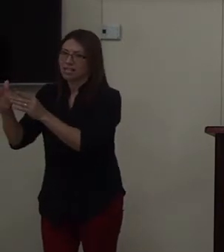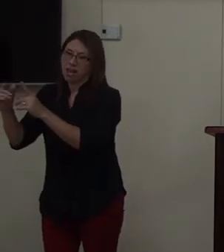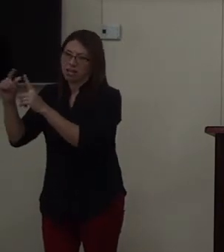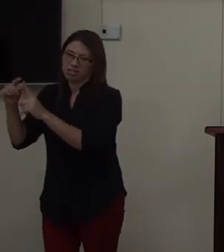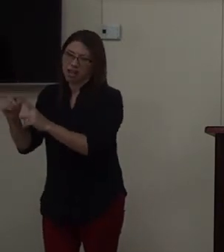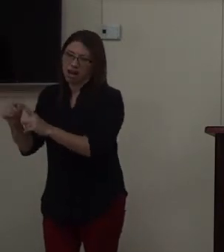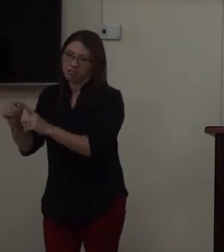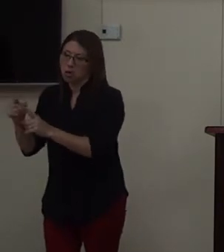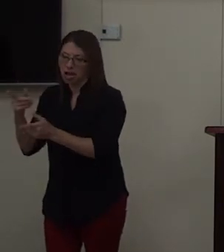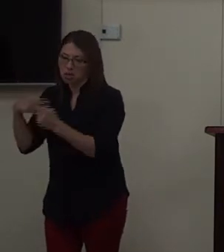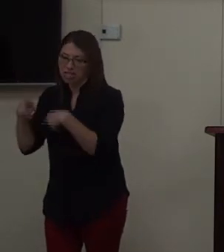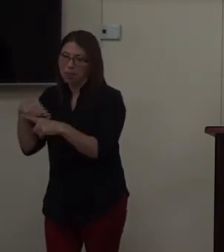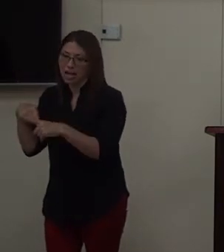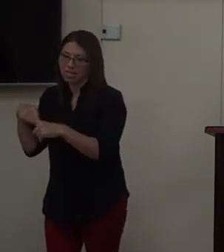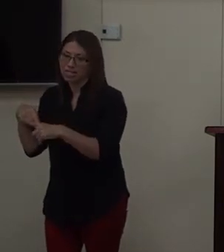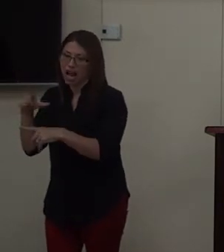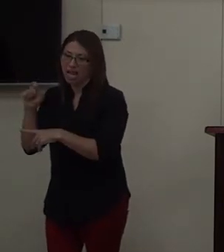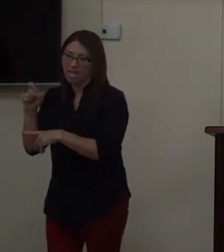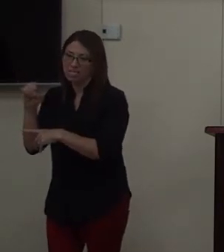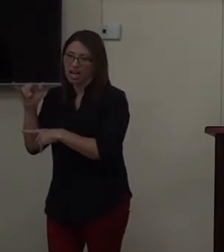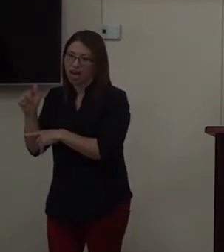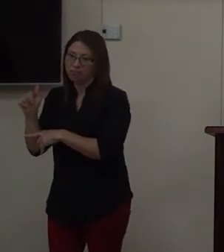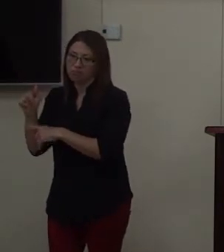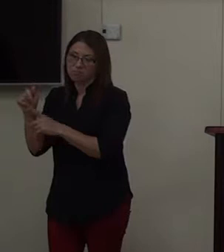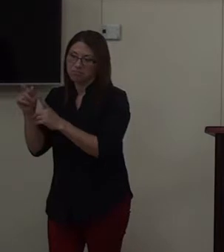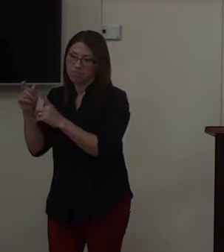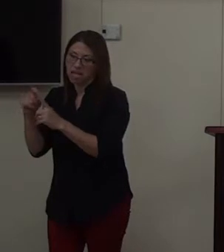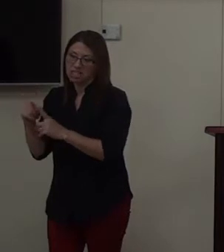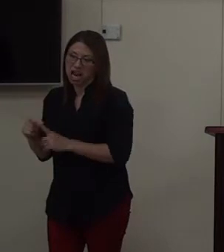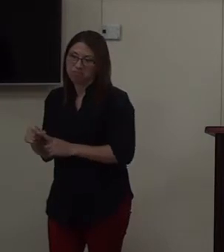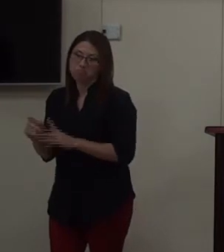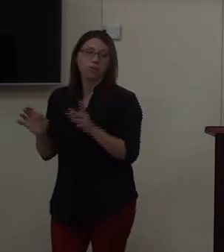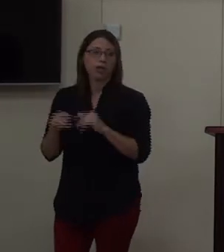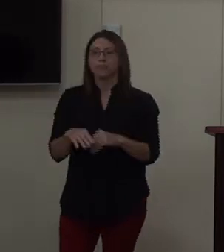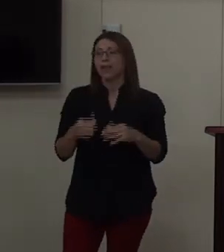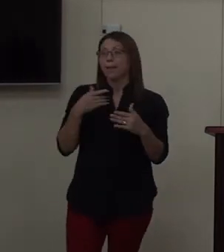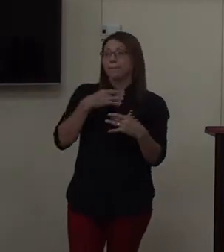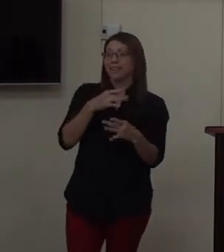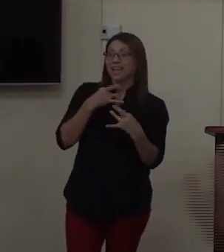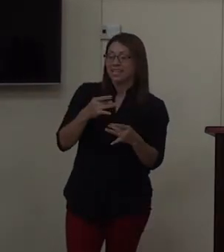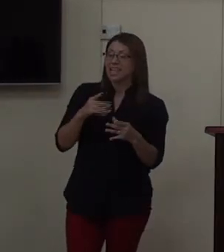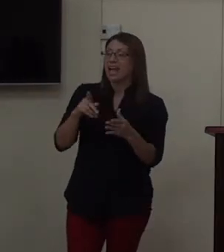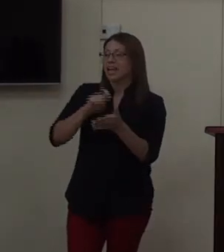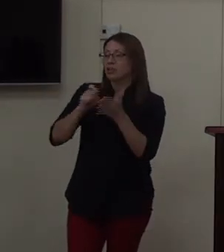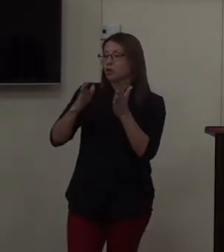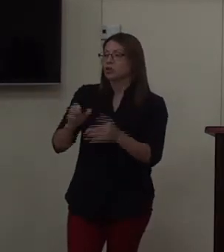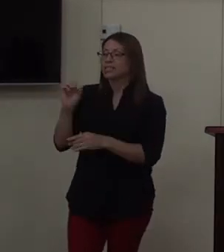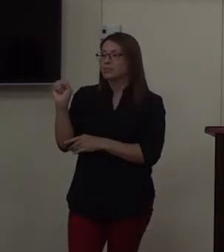Sobre todo me interesan las tres primeras, la de Spooky, la de Linton y la de Renoble y Will.